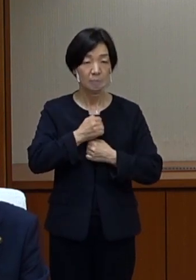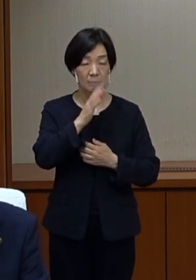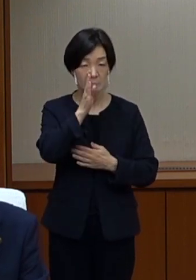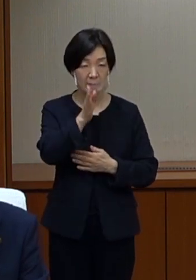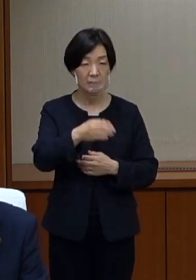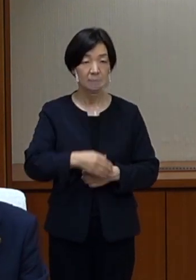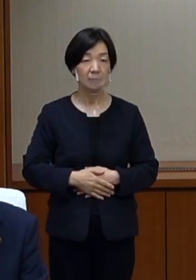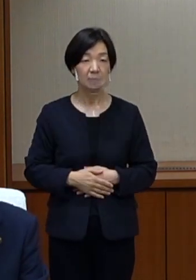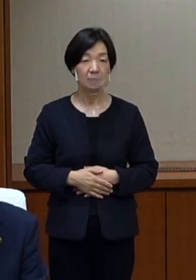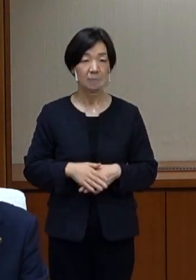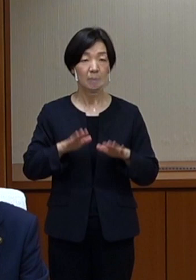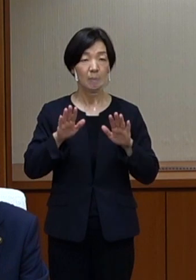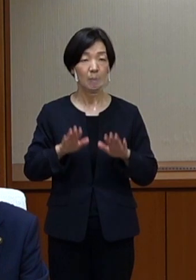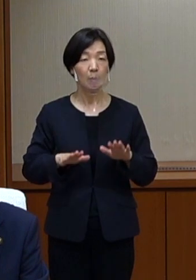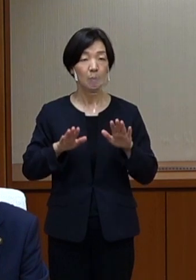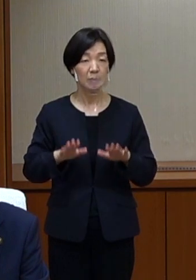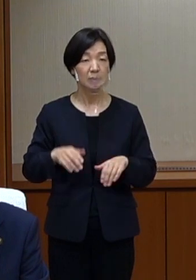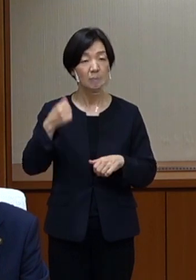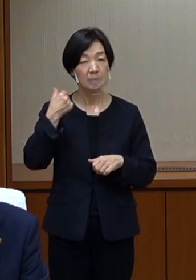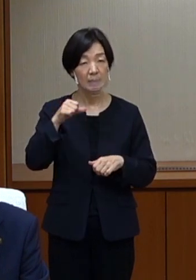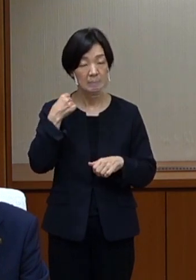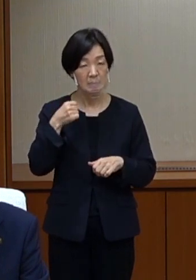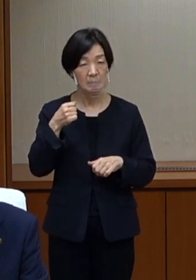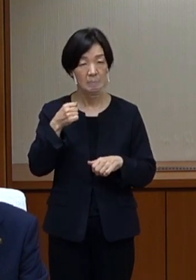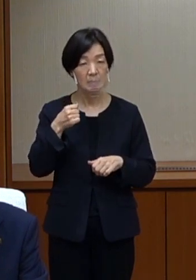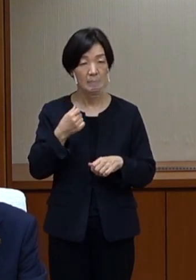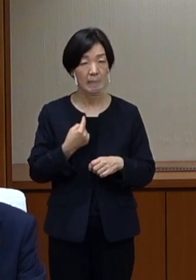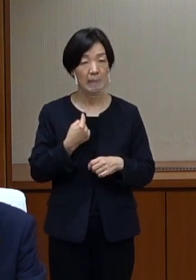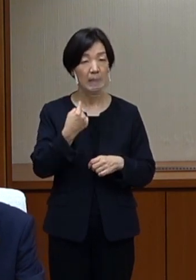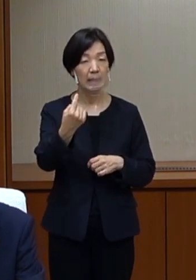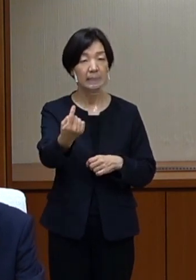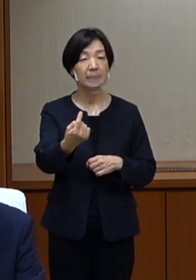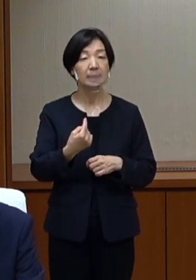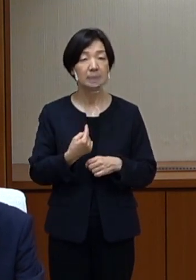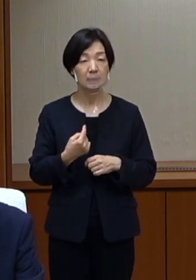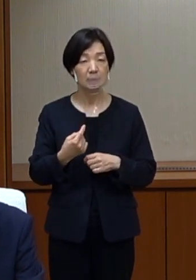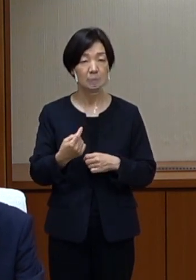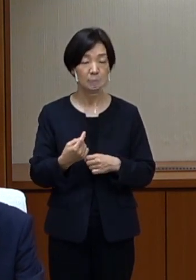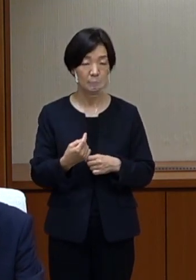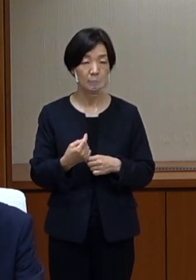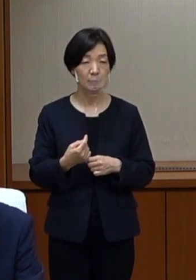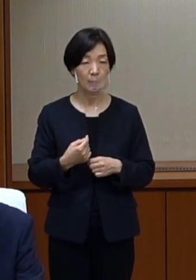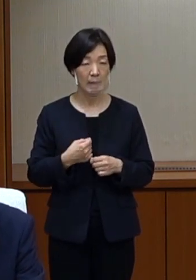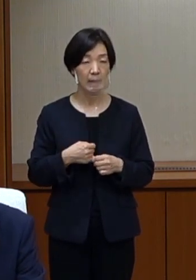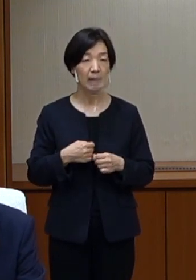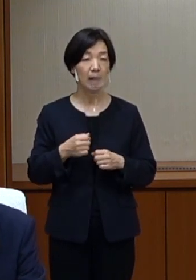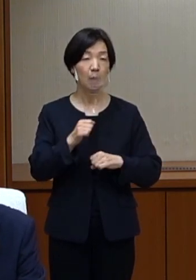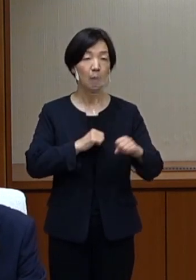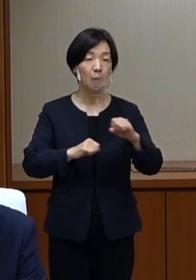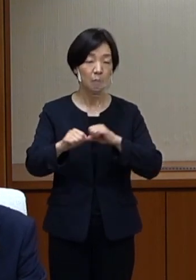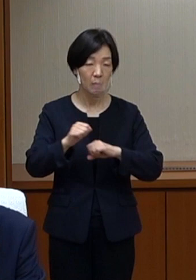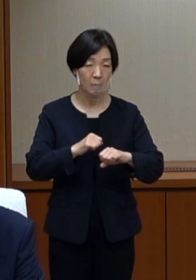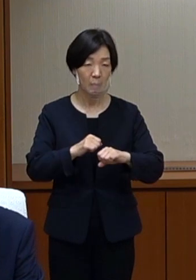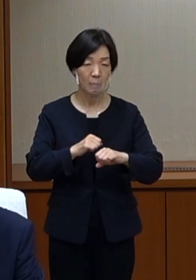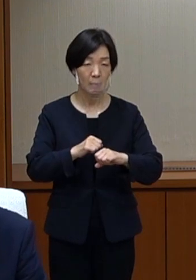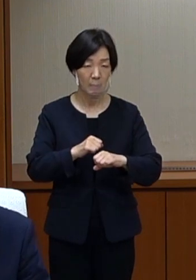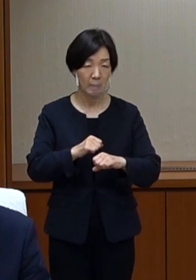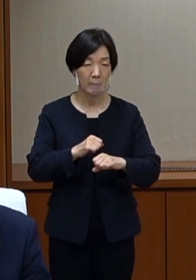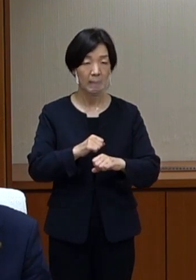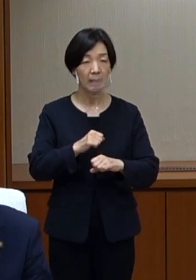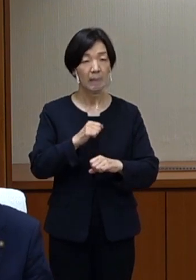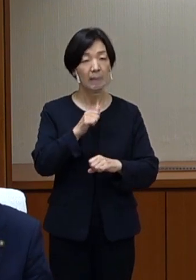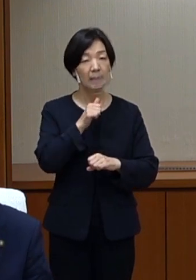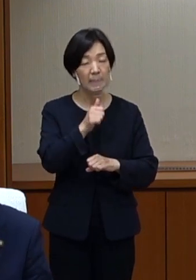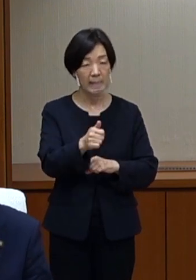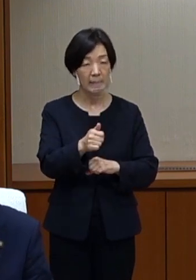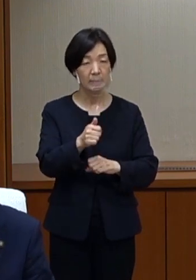年の夏は、移動や行動について一律の自粛を求める